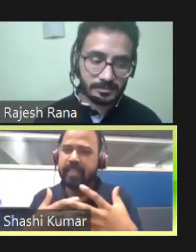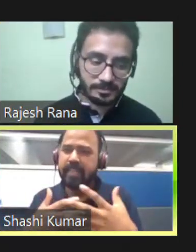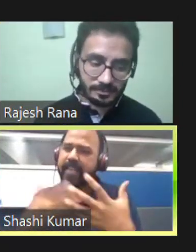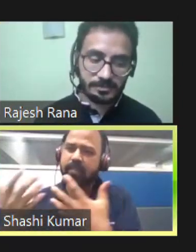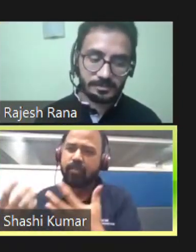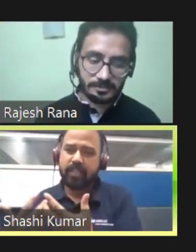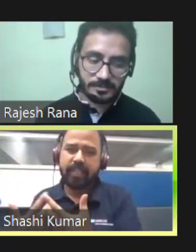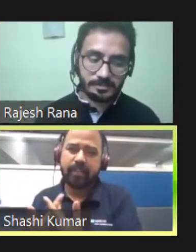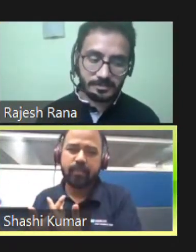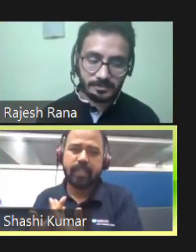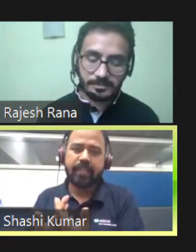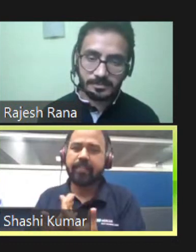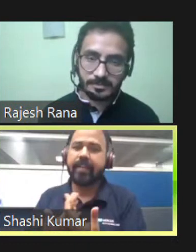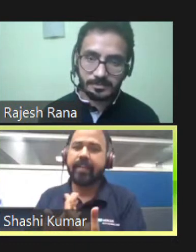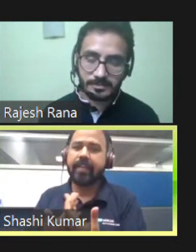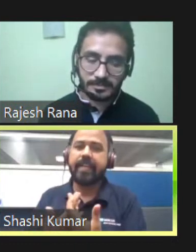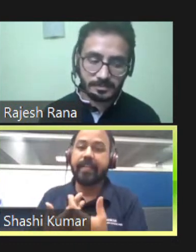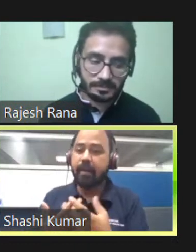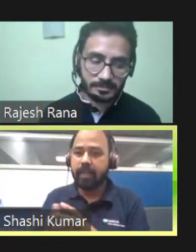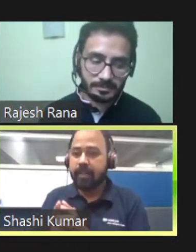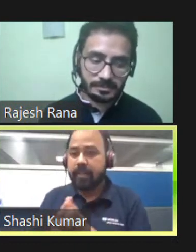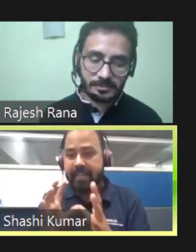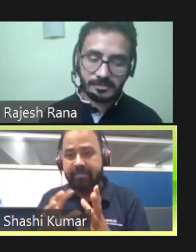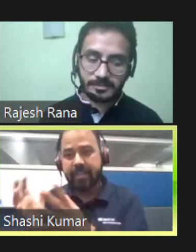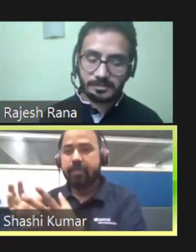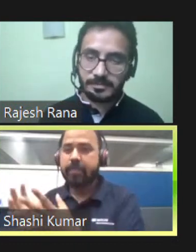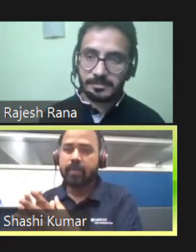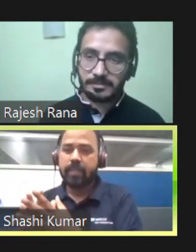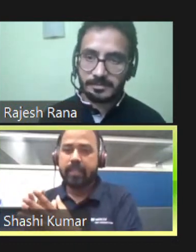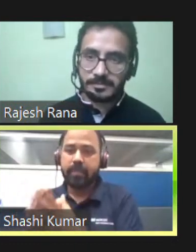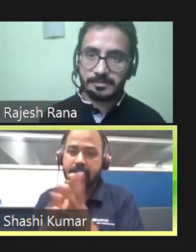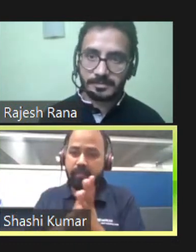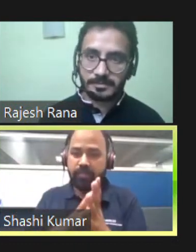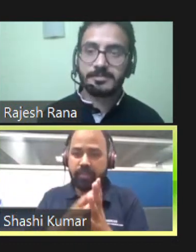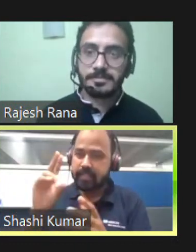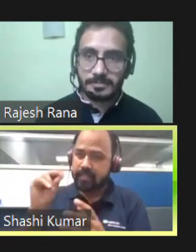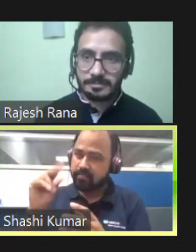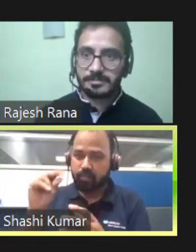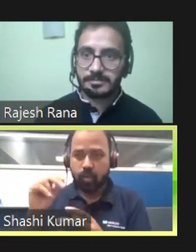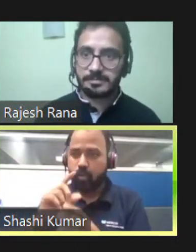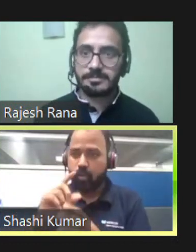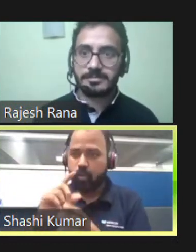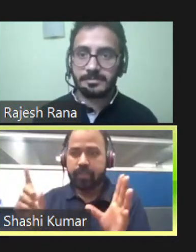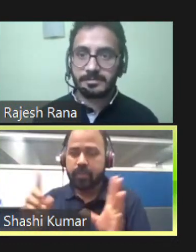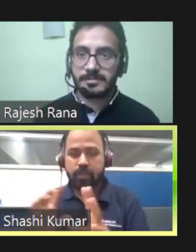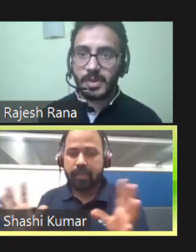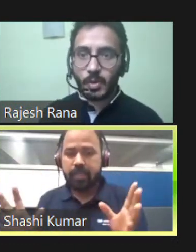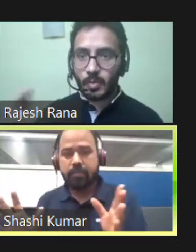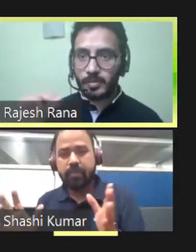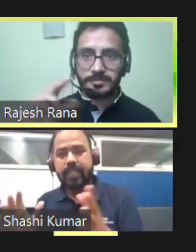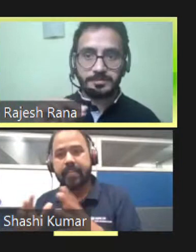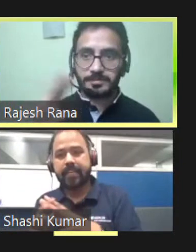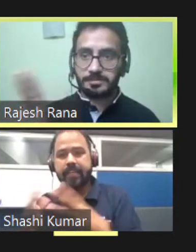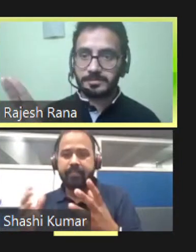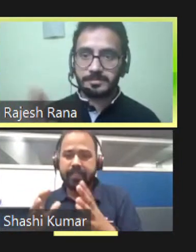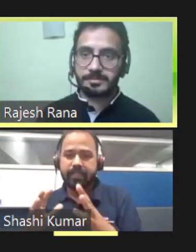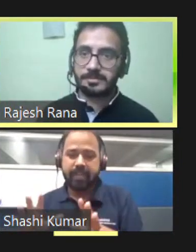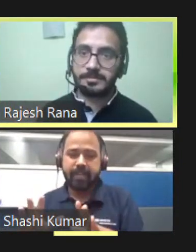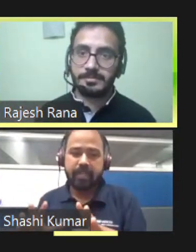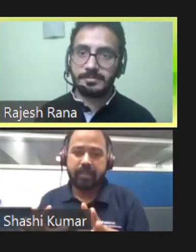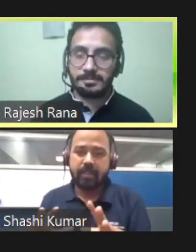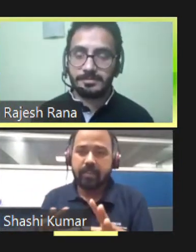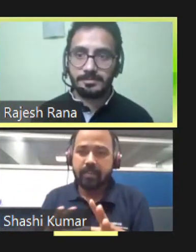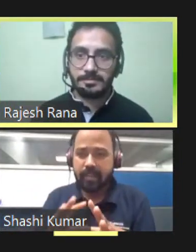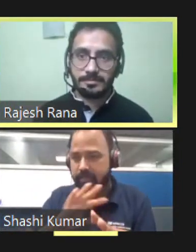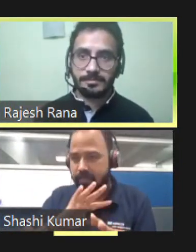मतलब करेक्ट वर्ड नहीं है उनके लिए, राइट। डम, डेफ एंड डम नहीं बोलते कभी, डम वर्ड इज नो, सो डम नहीं No. बोलना है, डेफ इज